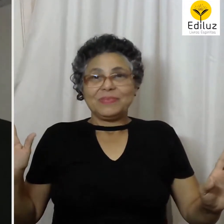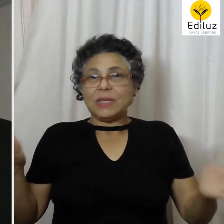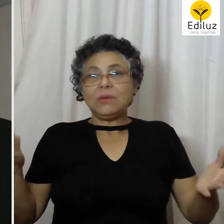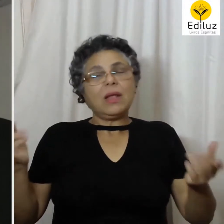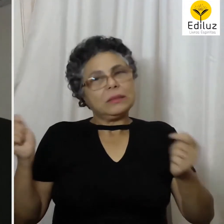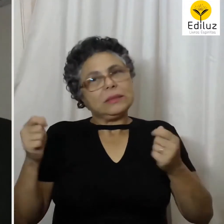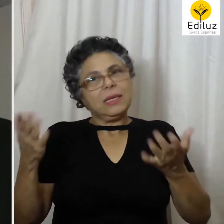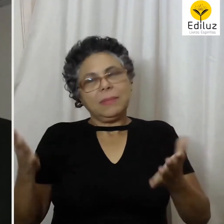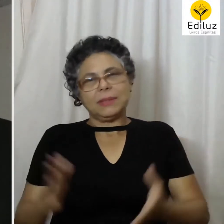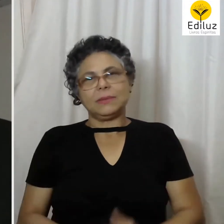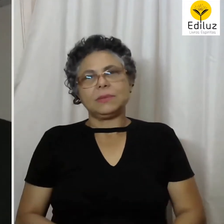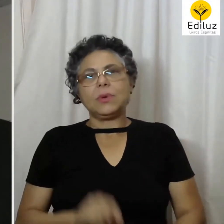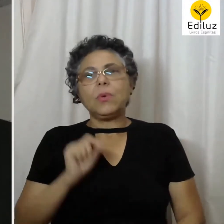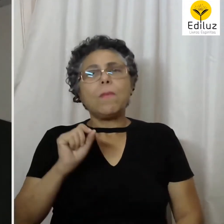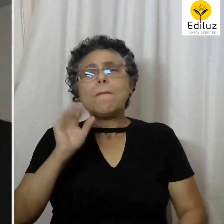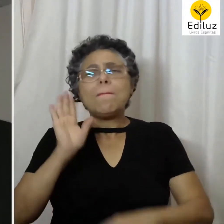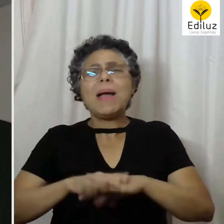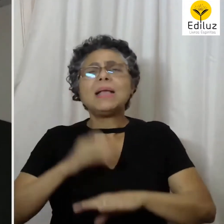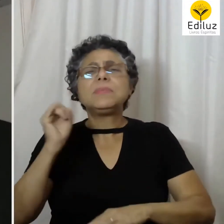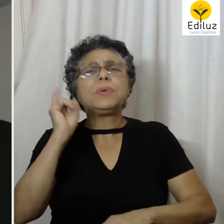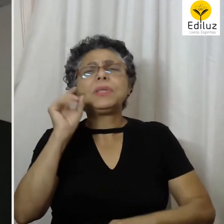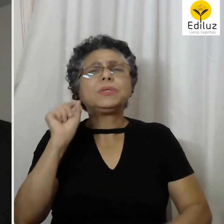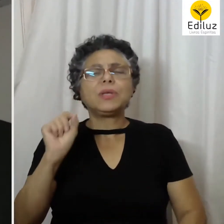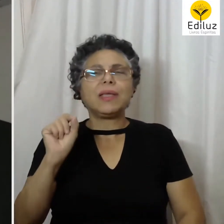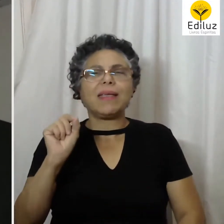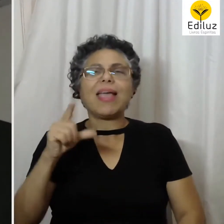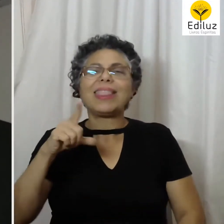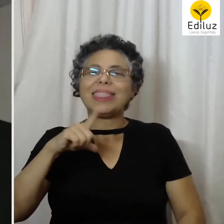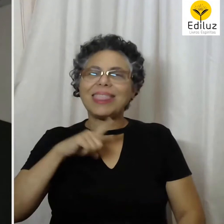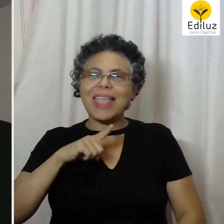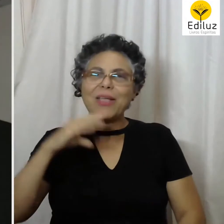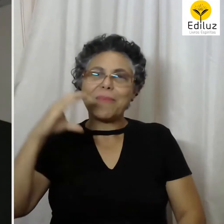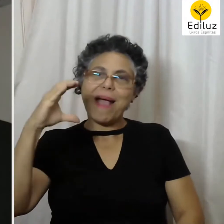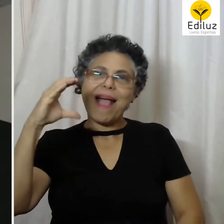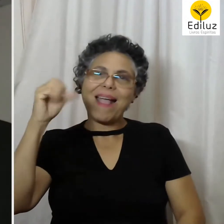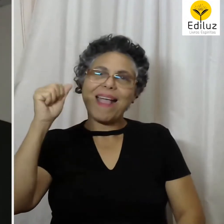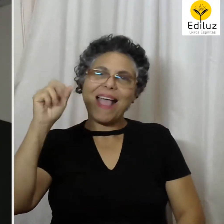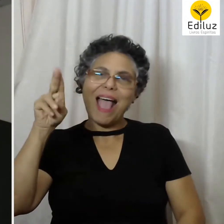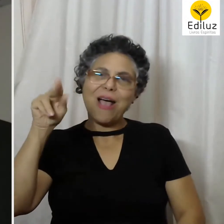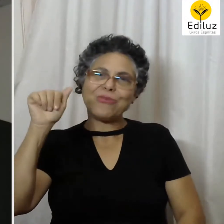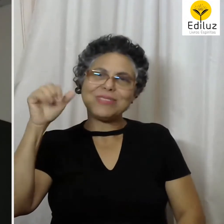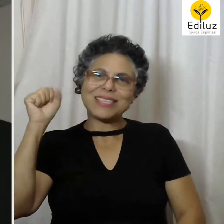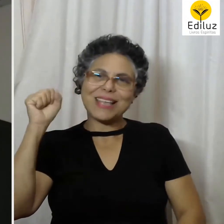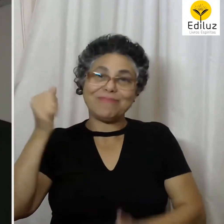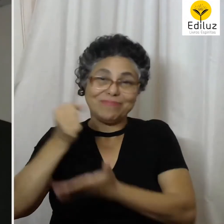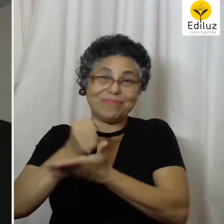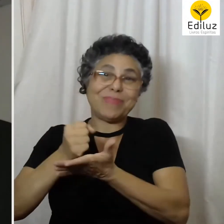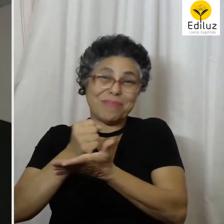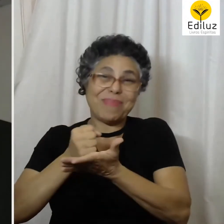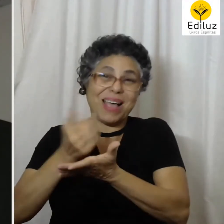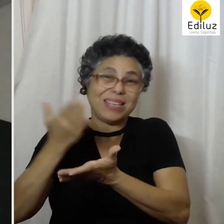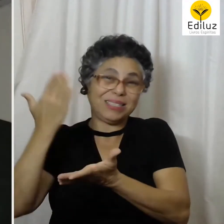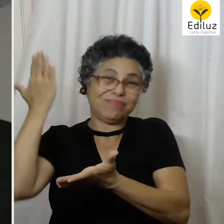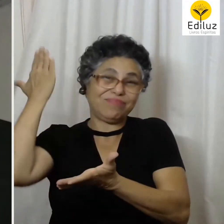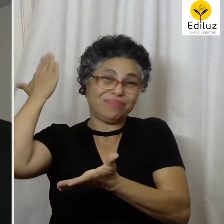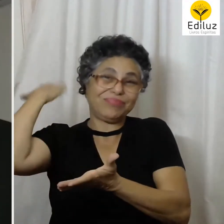necessariamente. O que nos importa é que tem uma causa. O que nos importa é que,